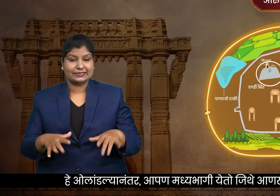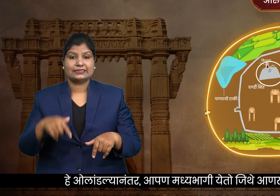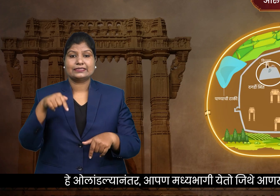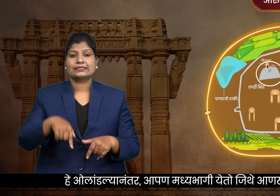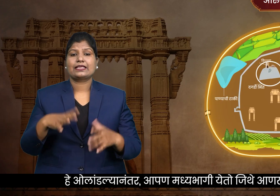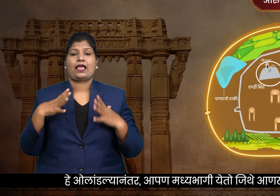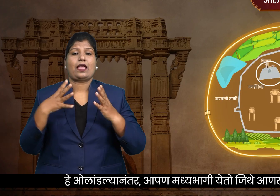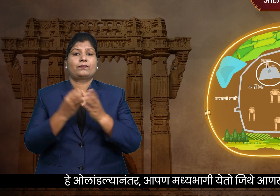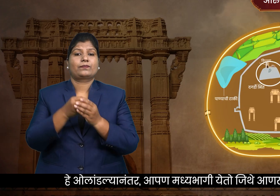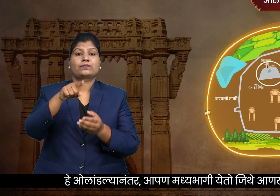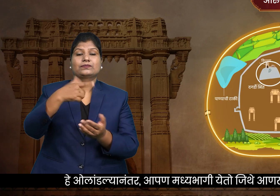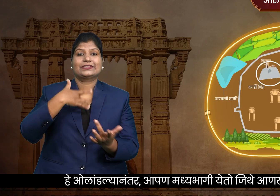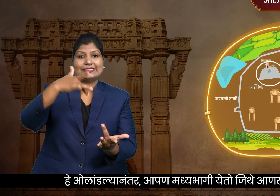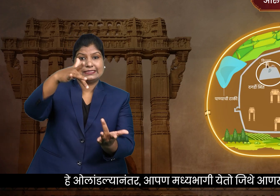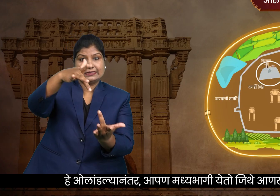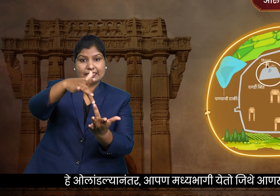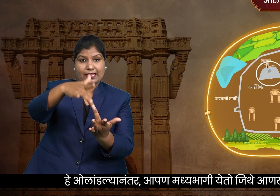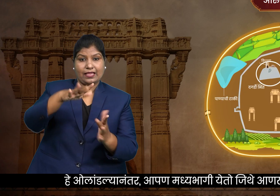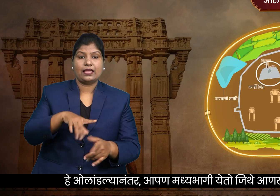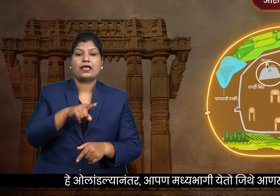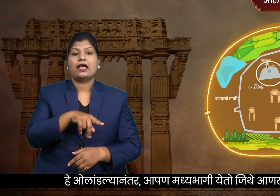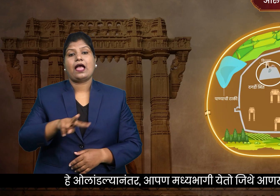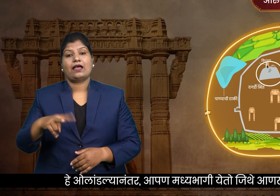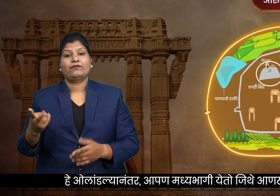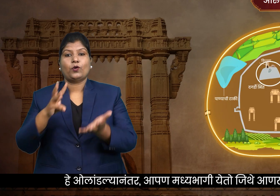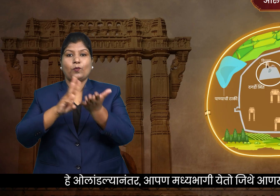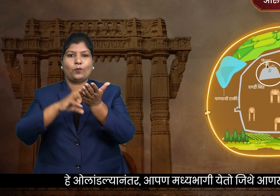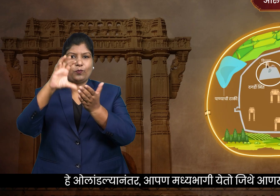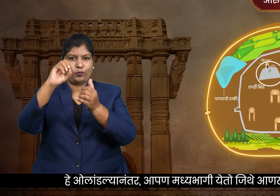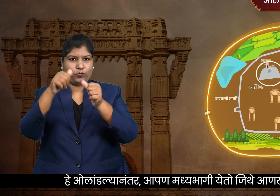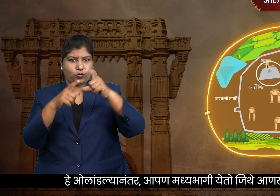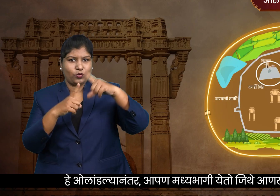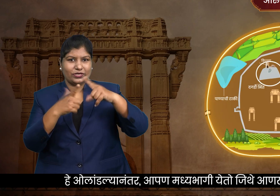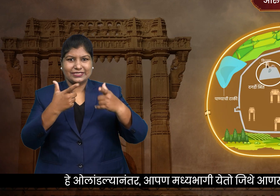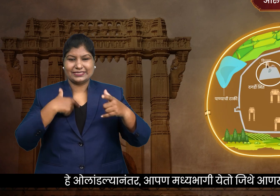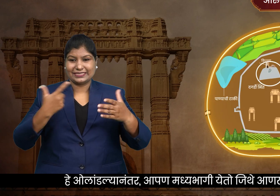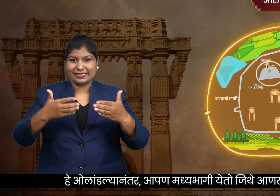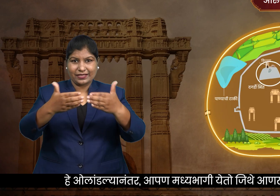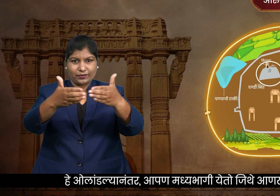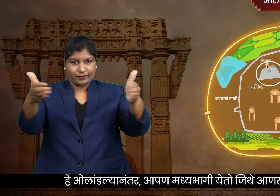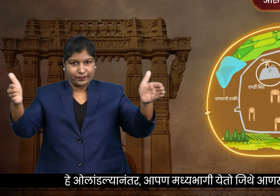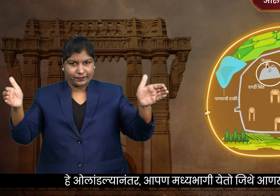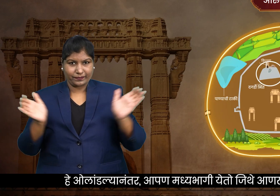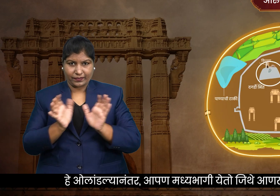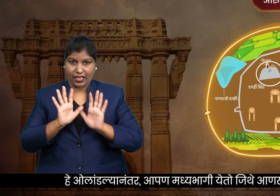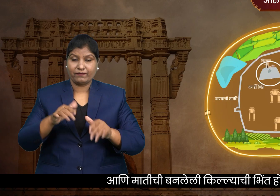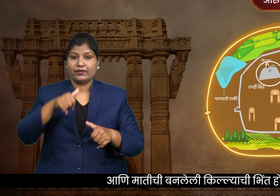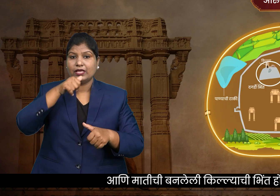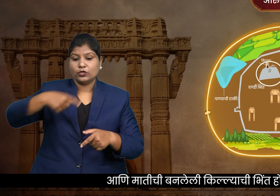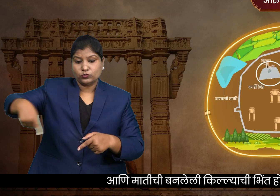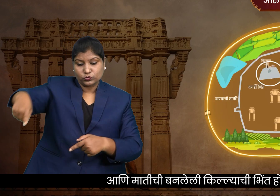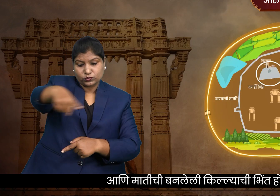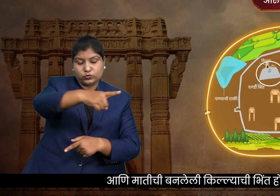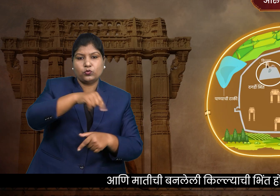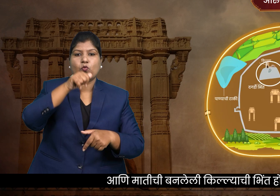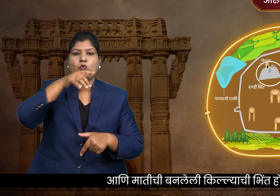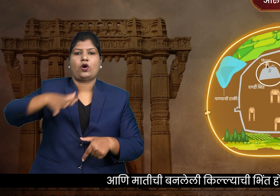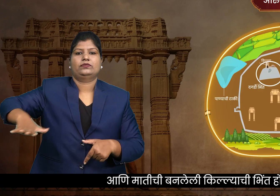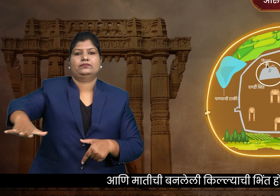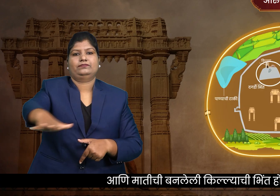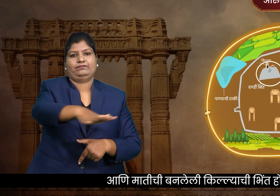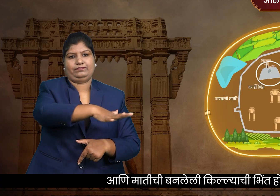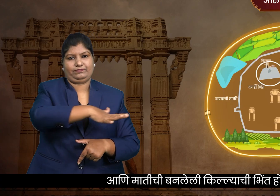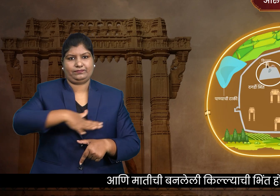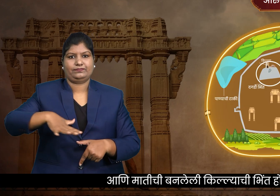ओलांडल्यानंतर आपण मध्यभागी येतो जिथे आणखी एक खंदक आणि